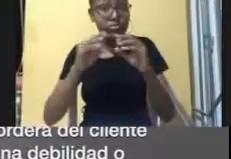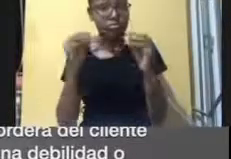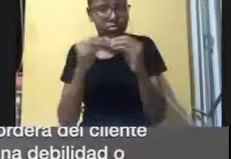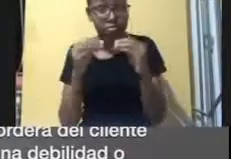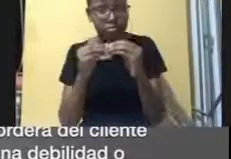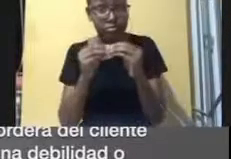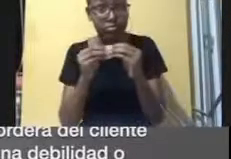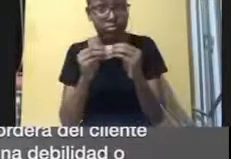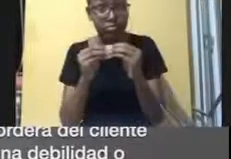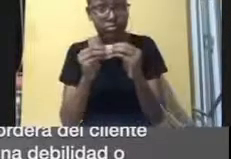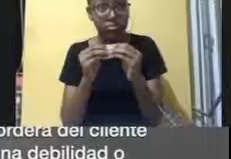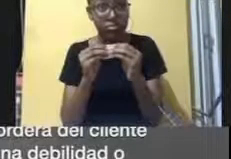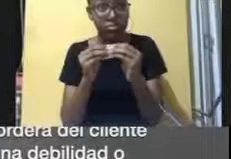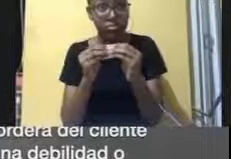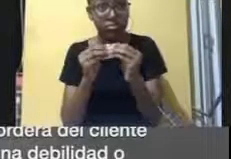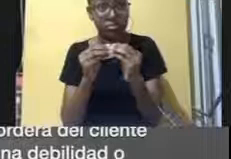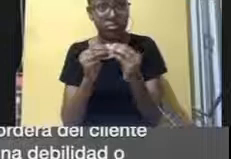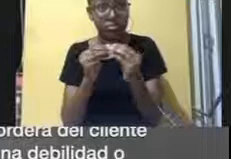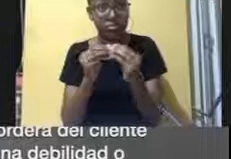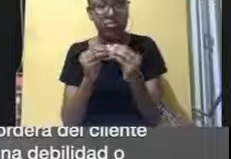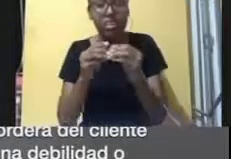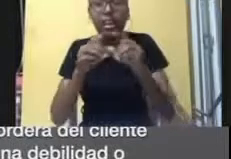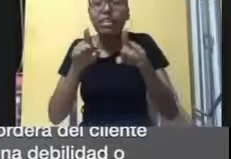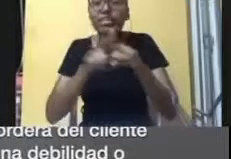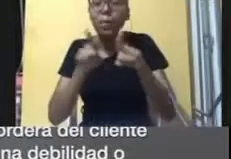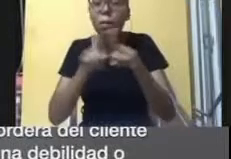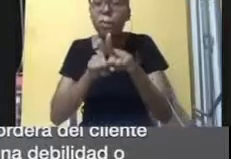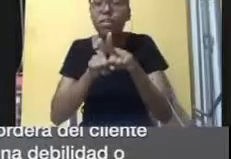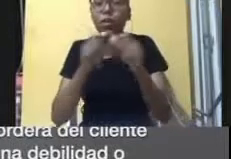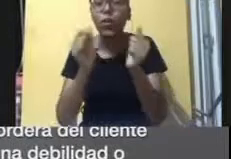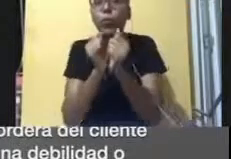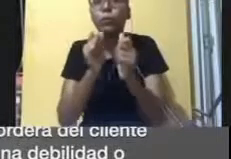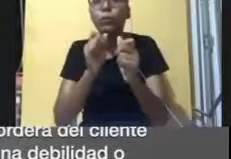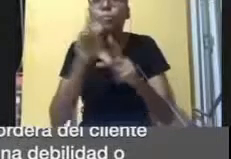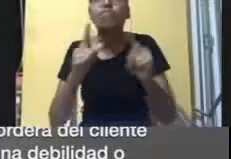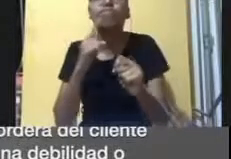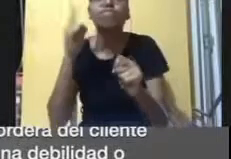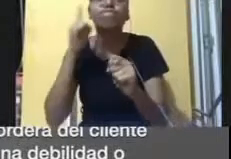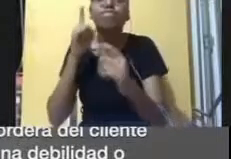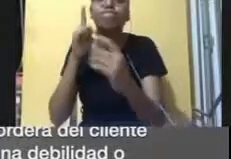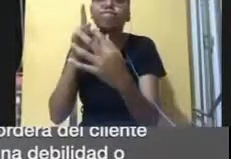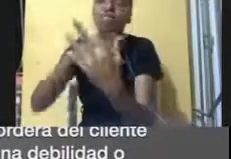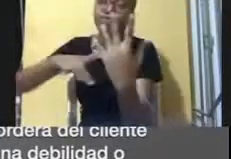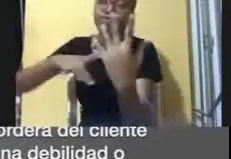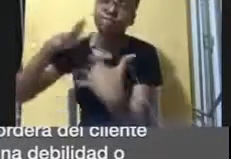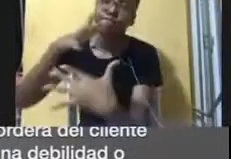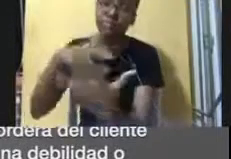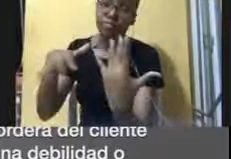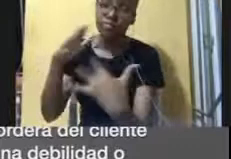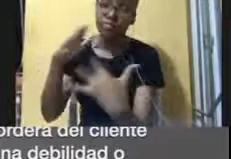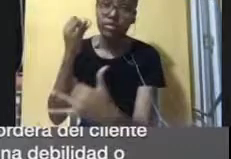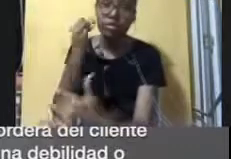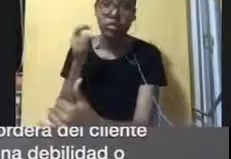demasiado énfasis, es interactuar con personas sordas. Ustedes, si quieren brindar terapia a las